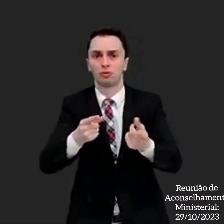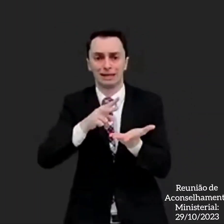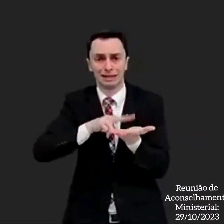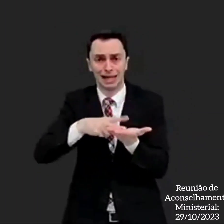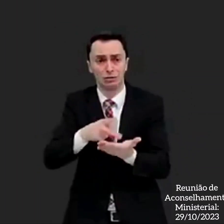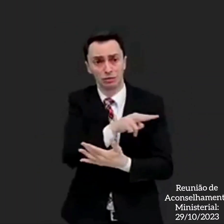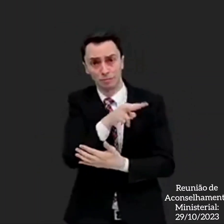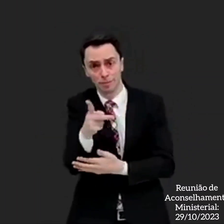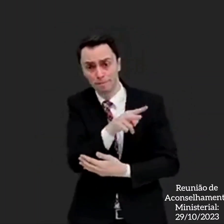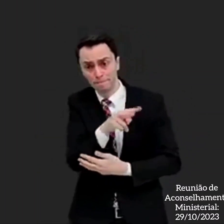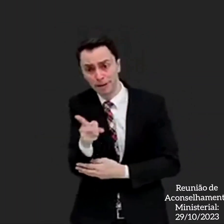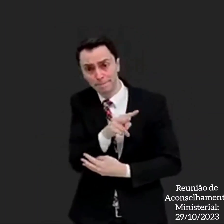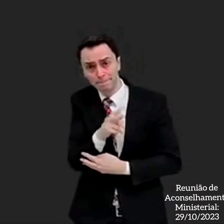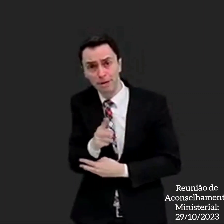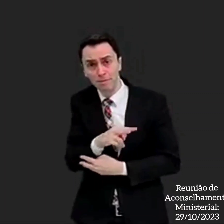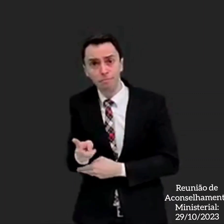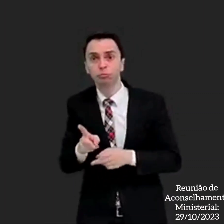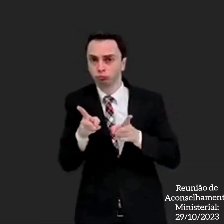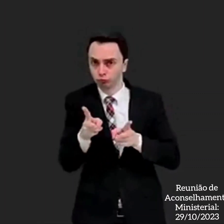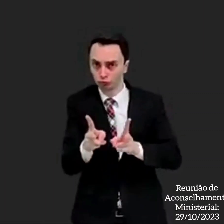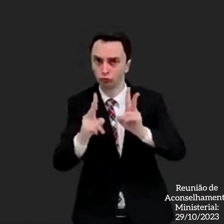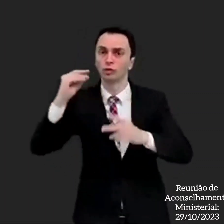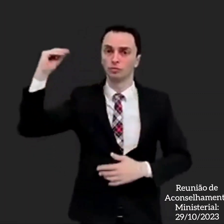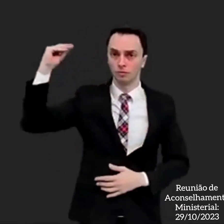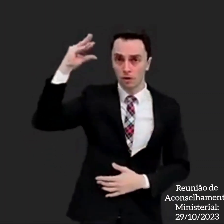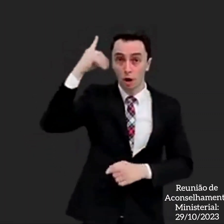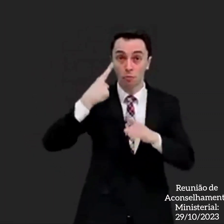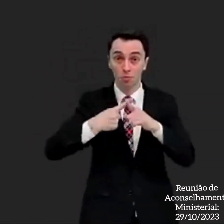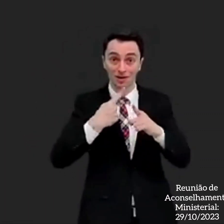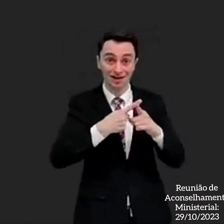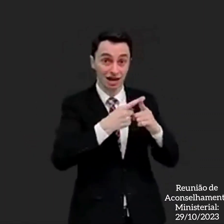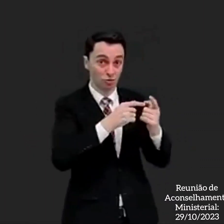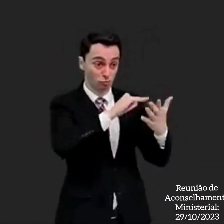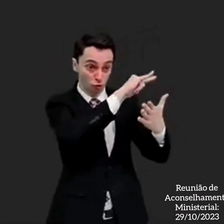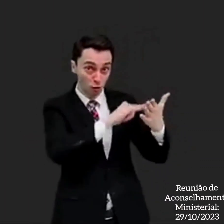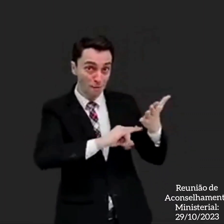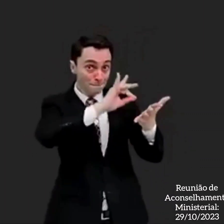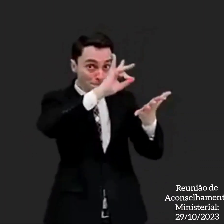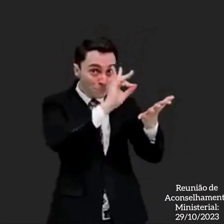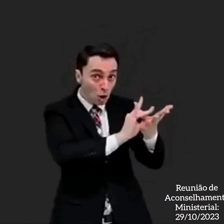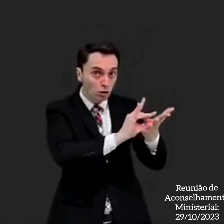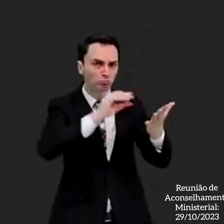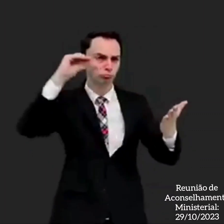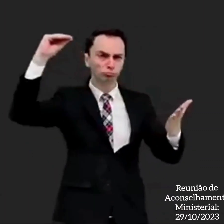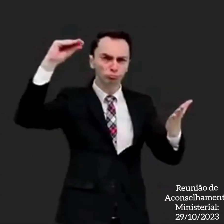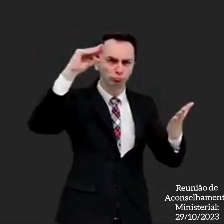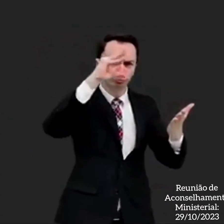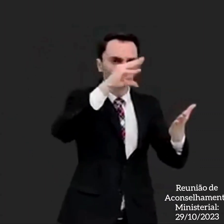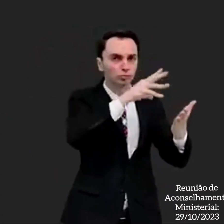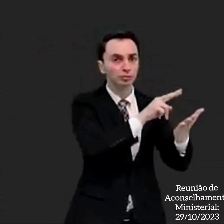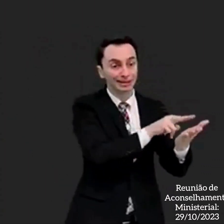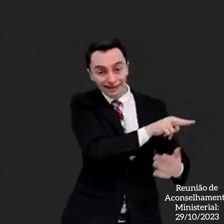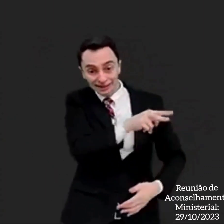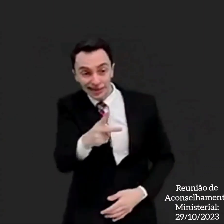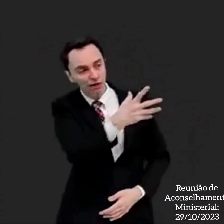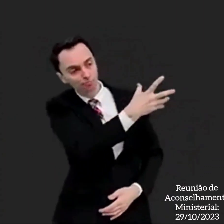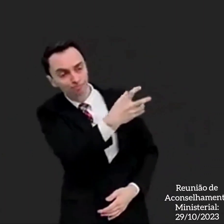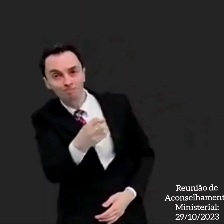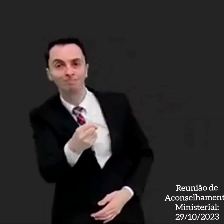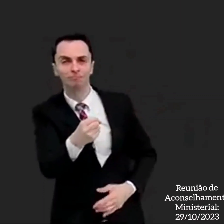reproduções tipográficas com base nos originais, reconhecendo-a como a